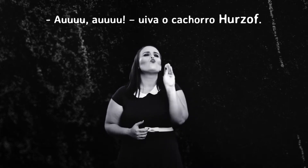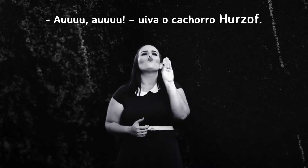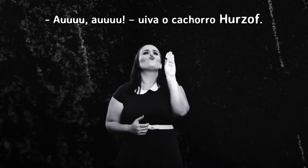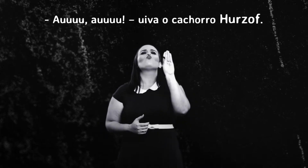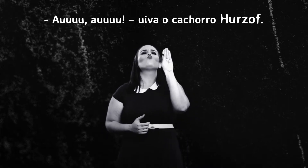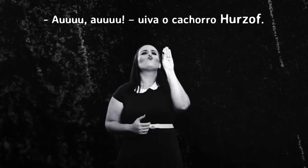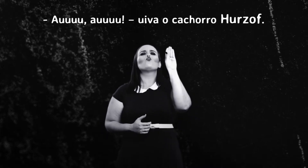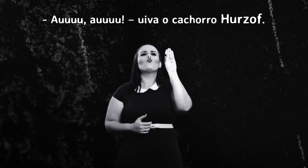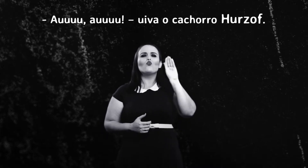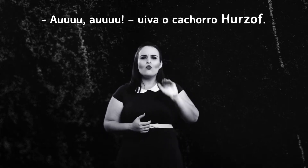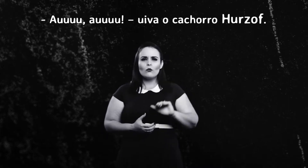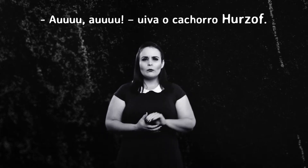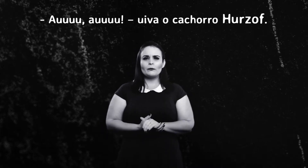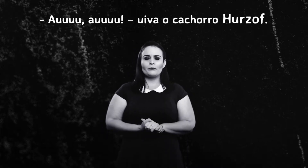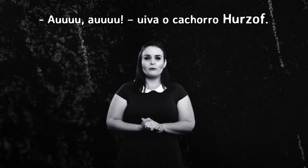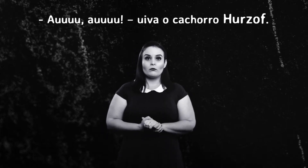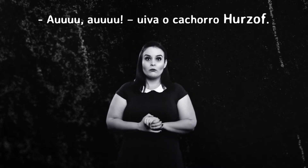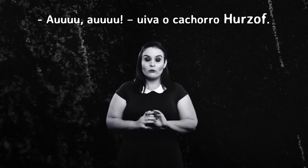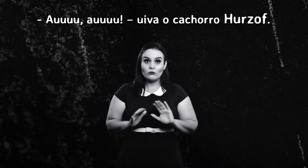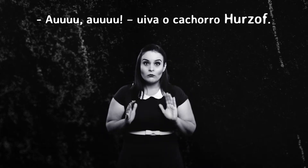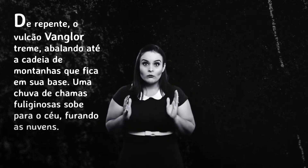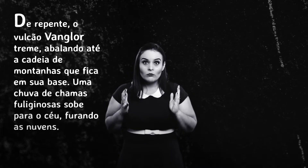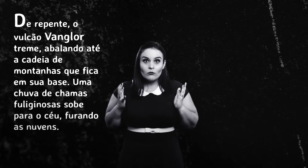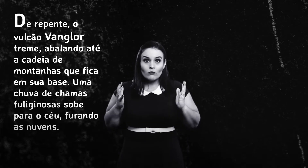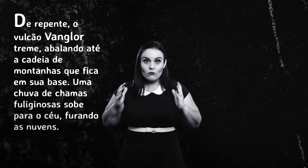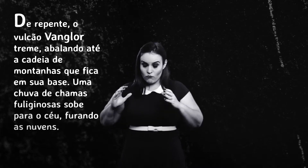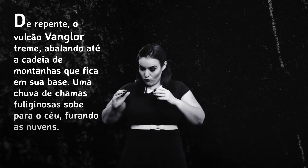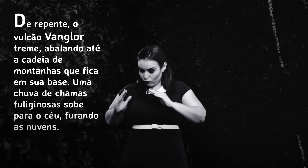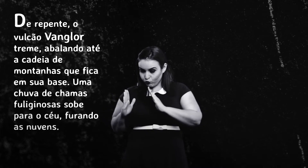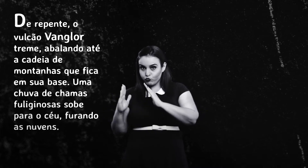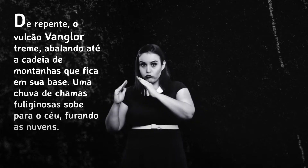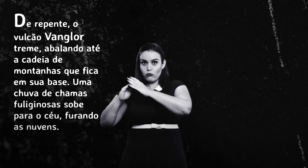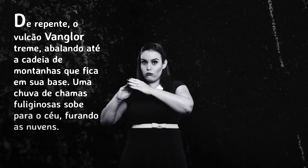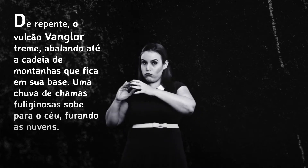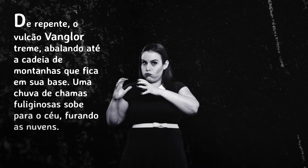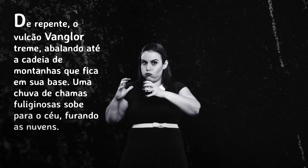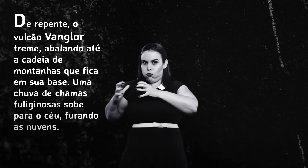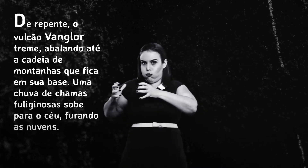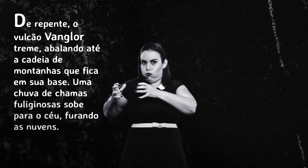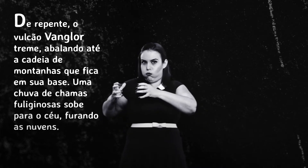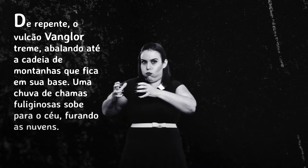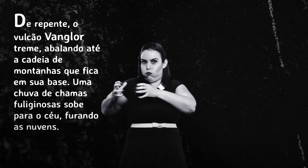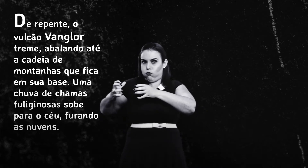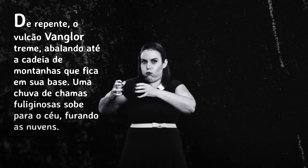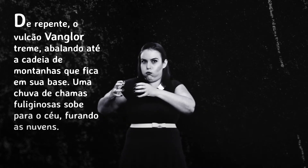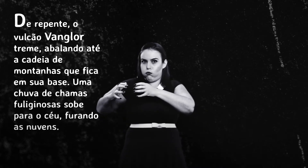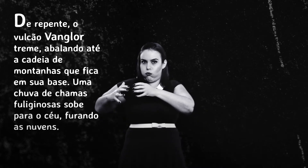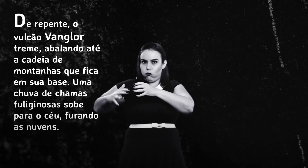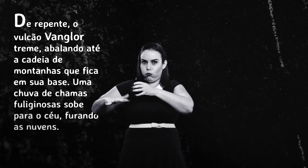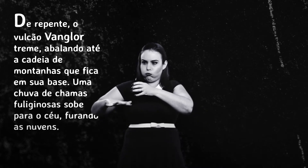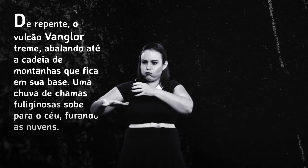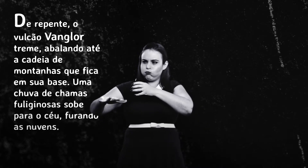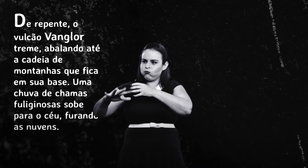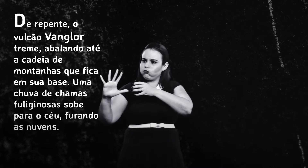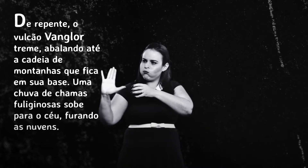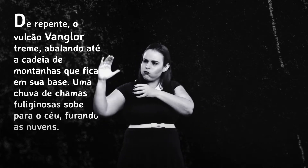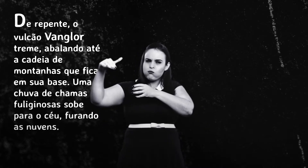Uiva o cachorro Hurzov. De repente, o vulcão Vanglor treme, abalando até a cadeia